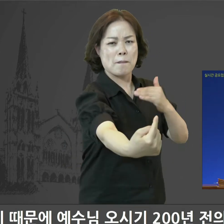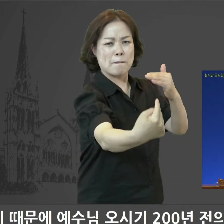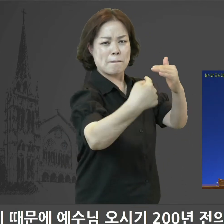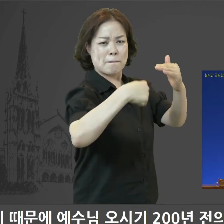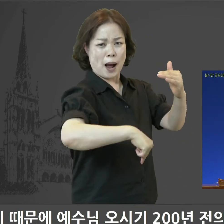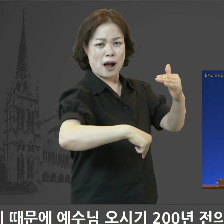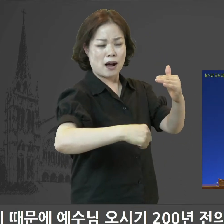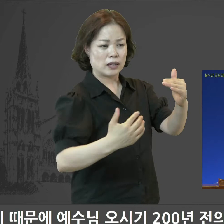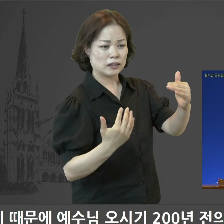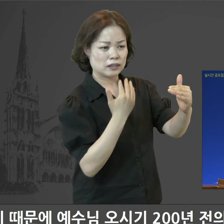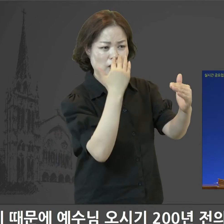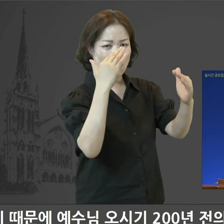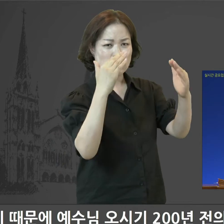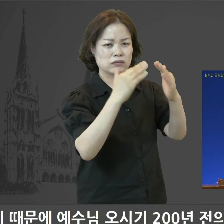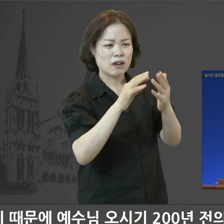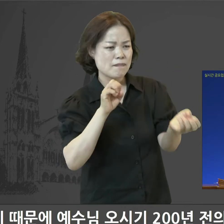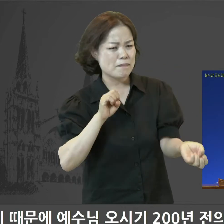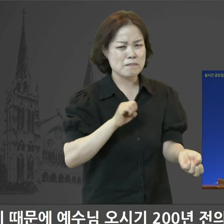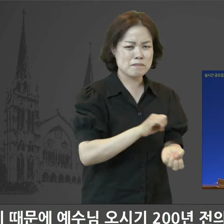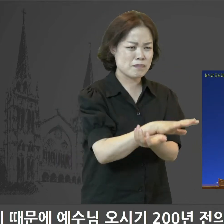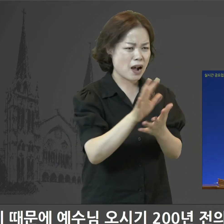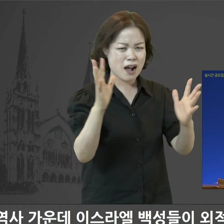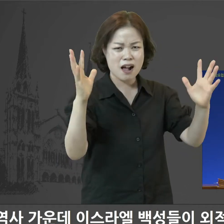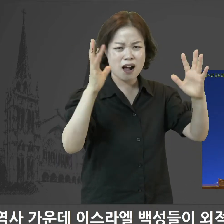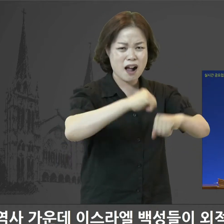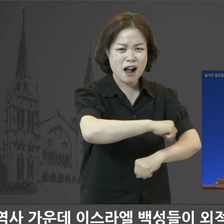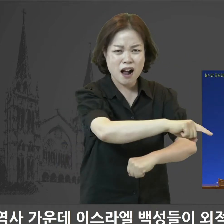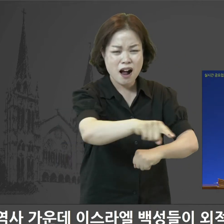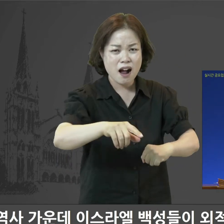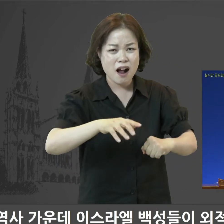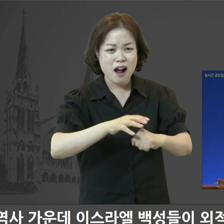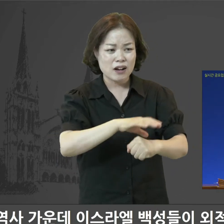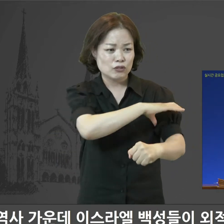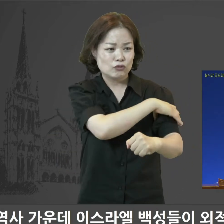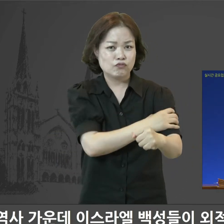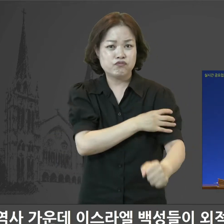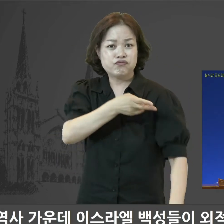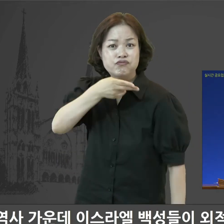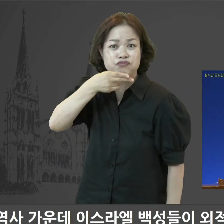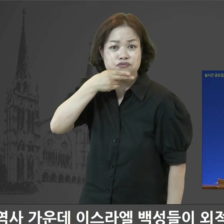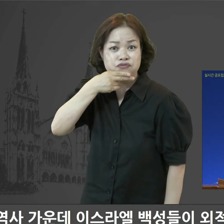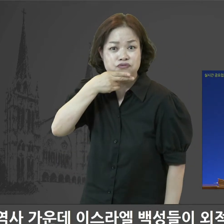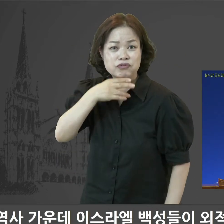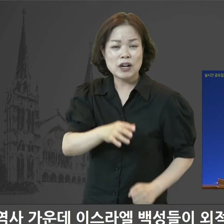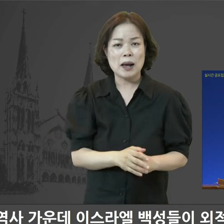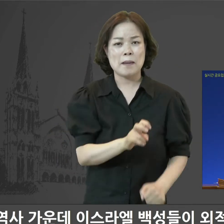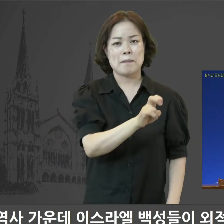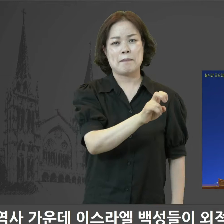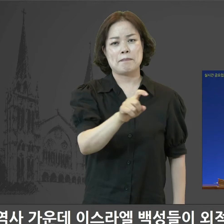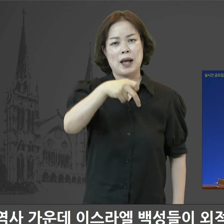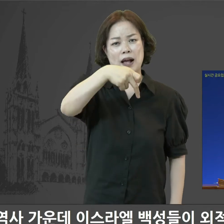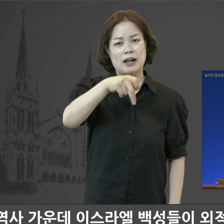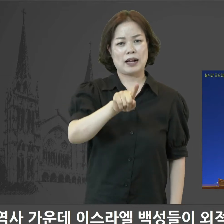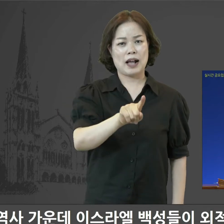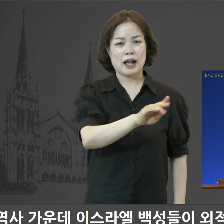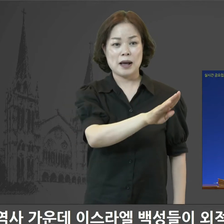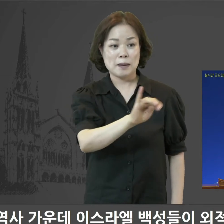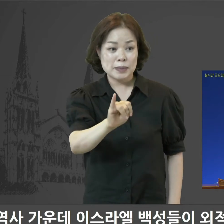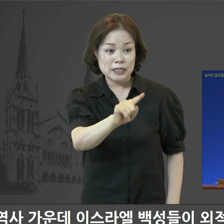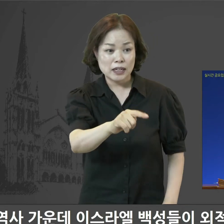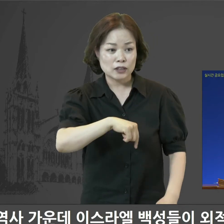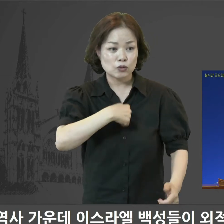막 성전이 막 엉망이 되고 이 주권을 잃어버리게 되다가 마카비라는 사람들이 독립